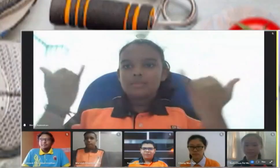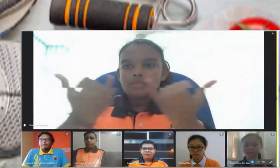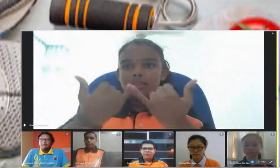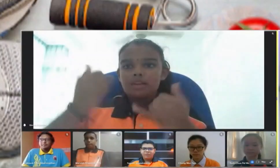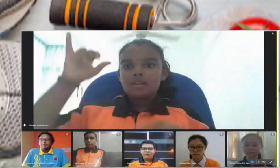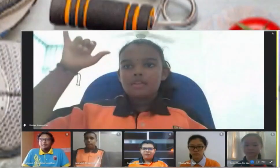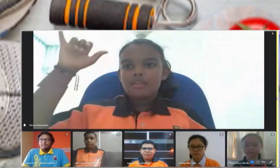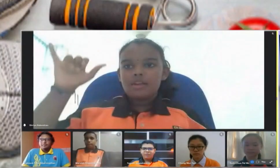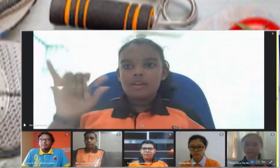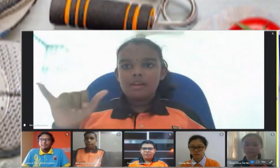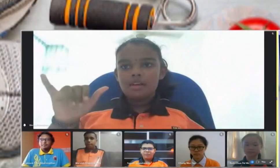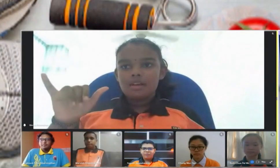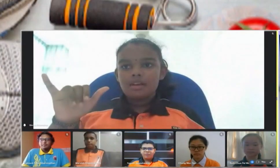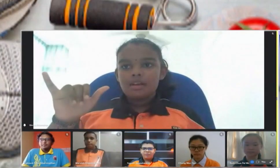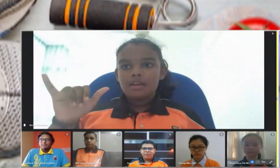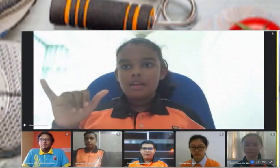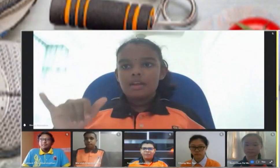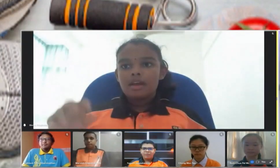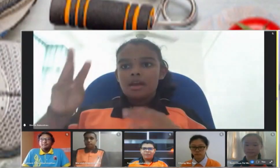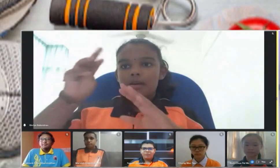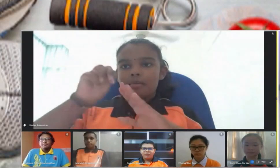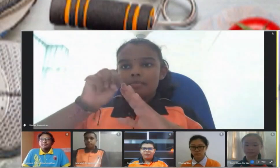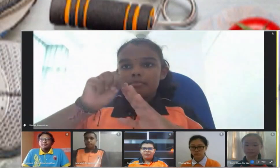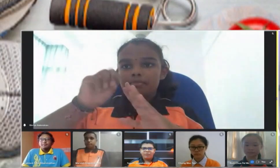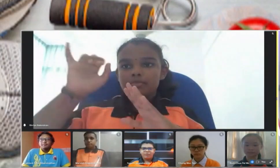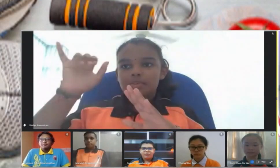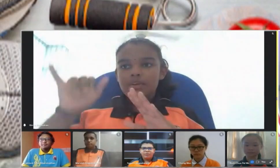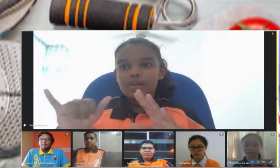Amalan masyarakat yang